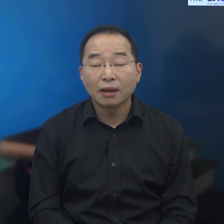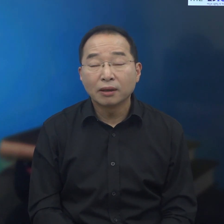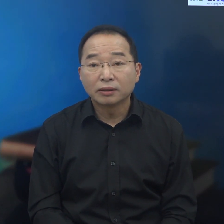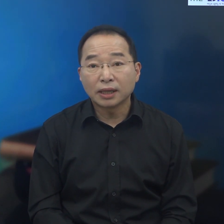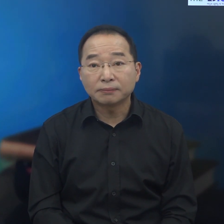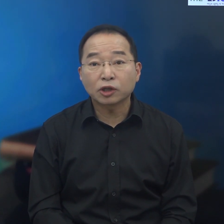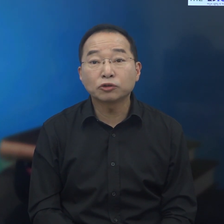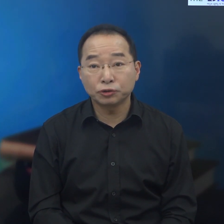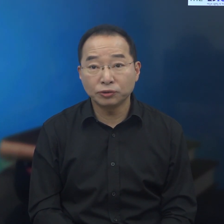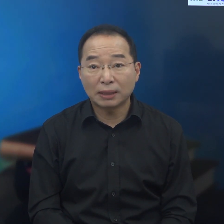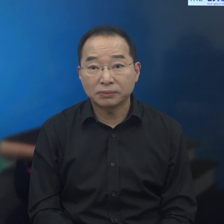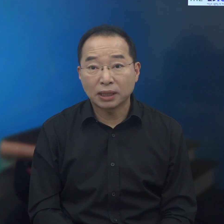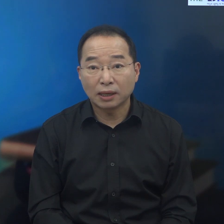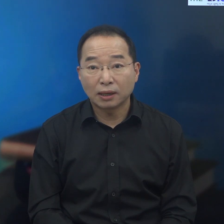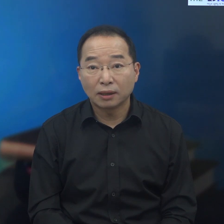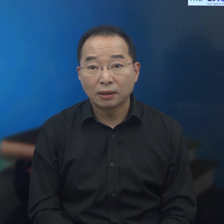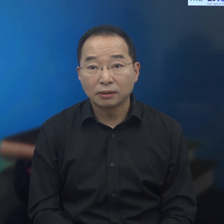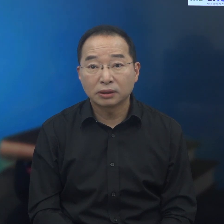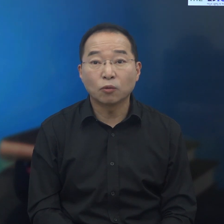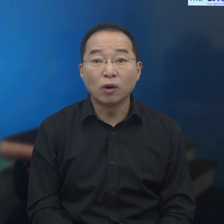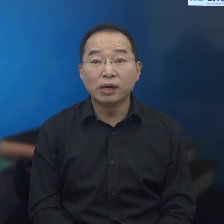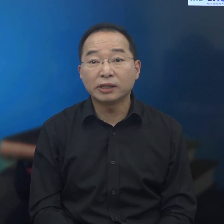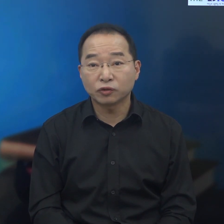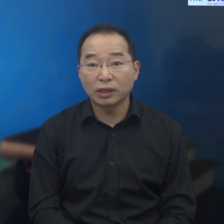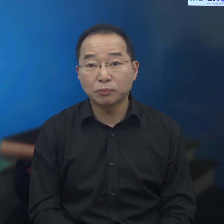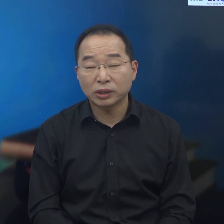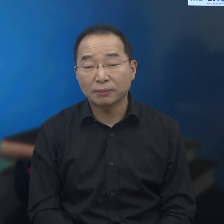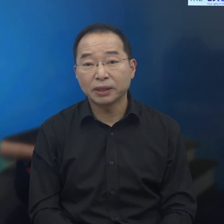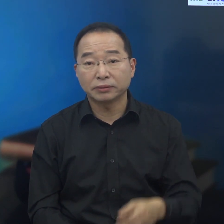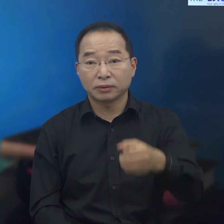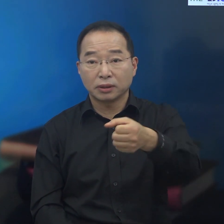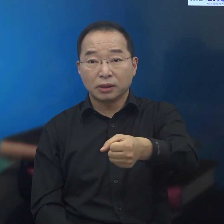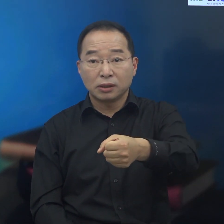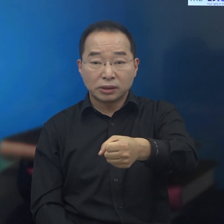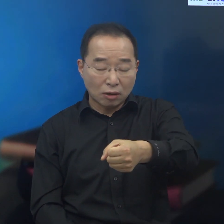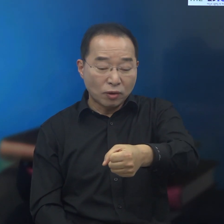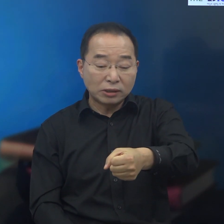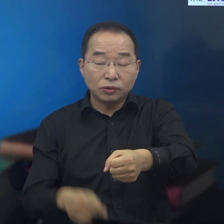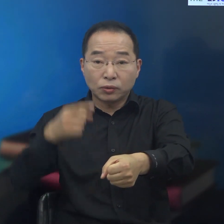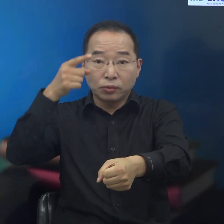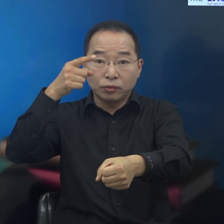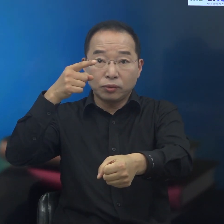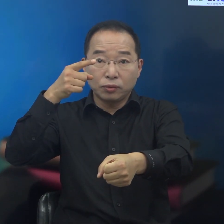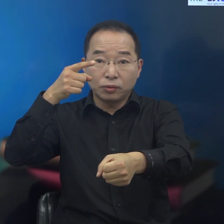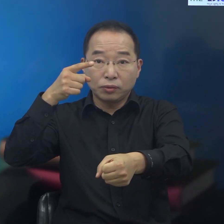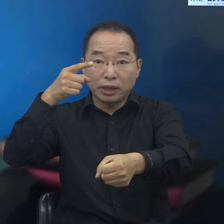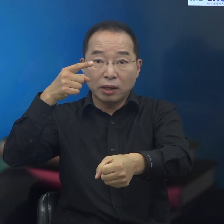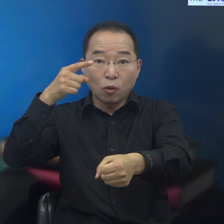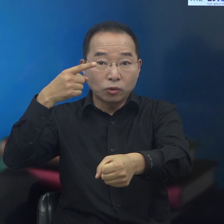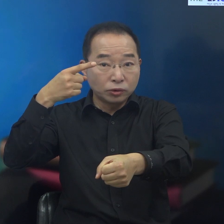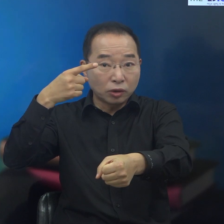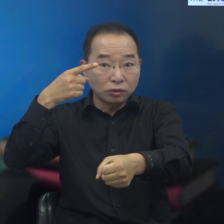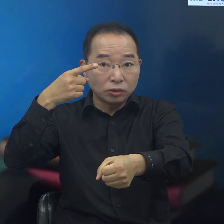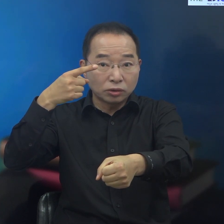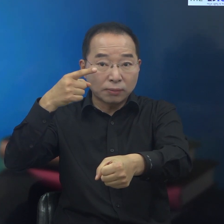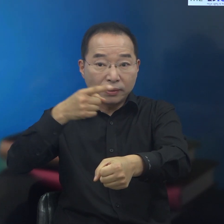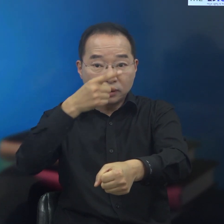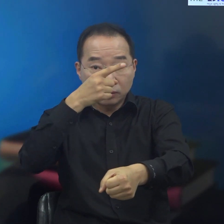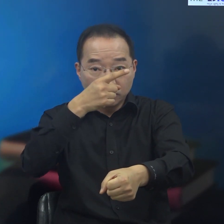그 다음 서투르다입니다. 이제 원래 수화는 뭐냐면 자, 왼손에 오른손 첫 번째